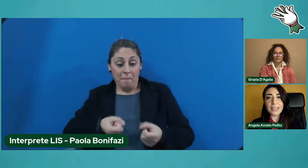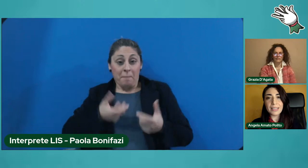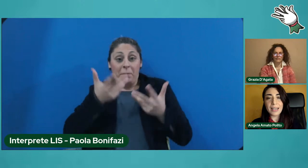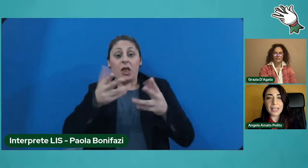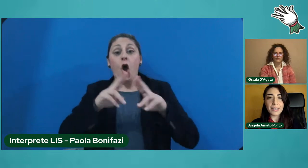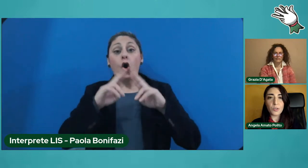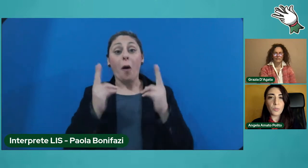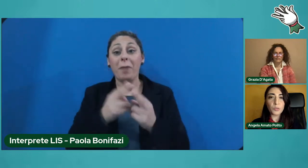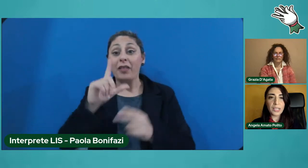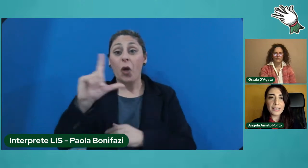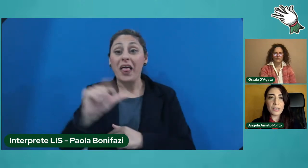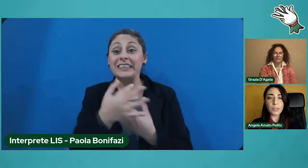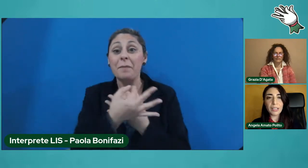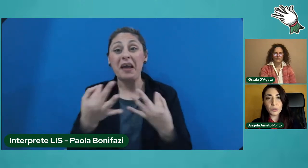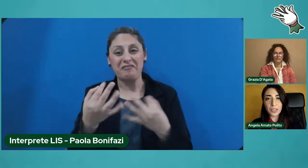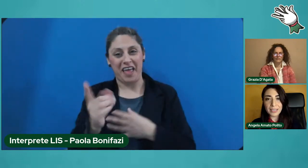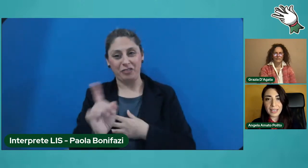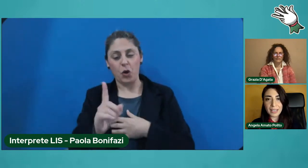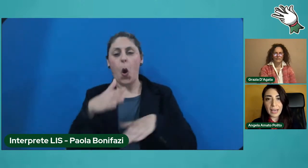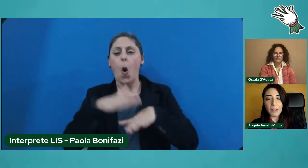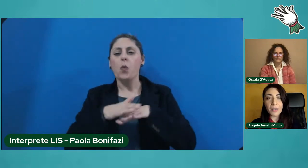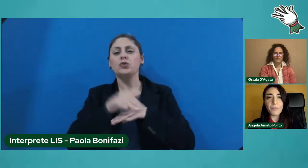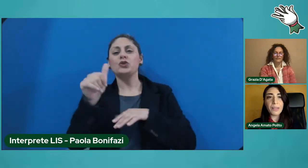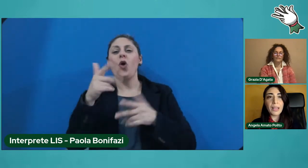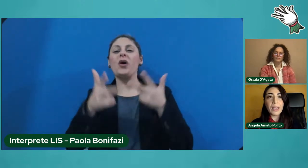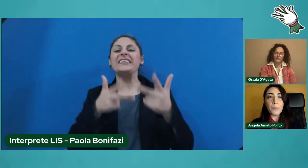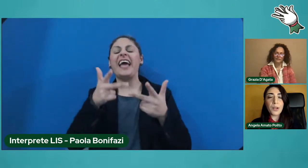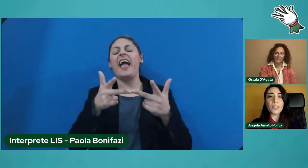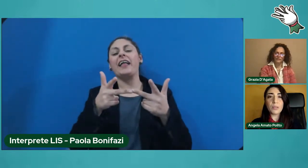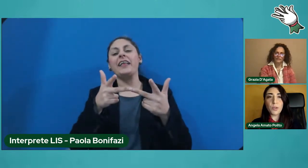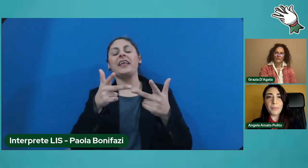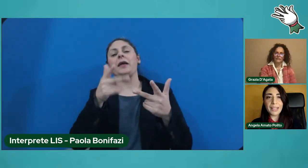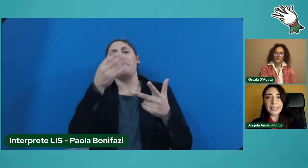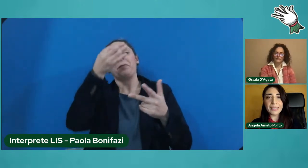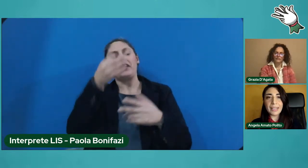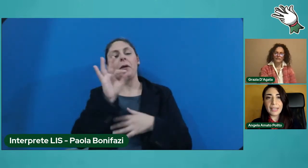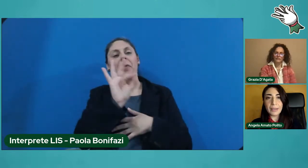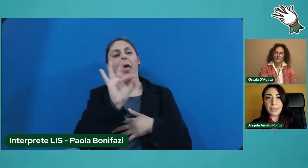LIS, anzi insomma utilizza soltanto dei segni chiave. Però sicuramente,